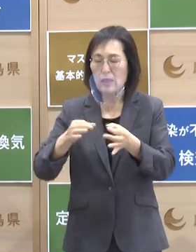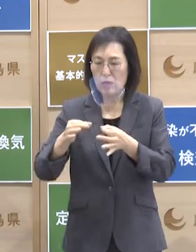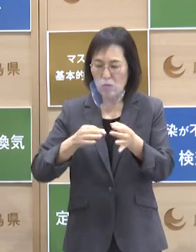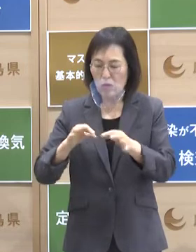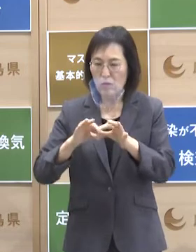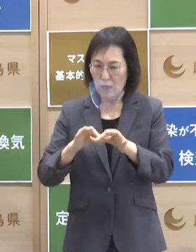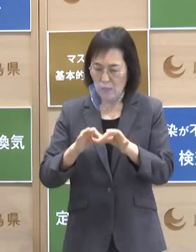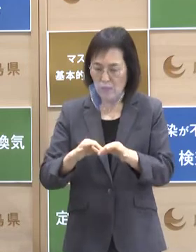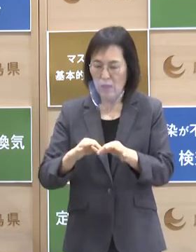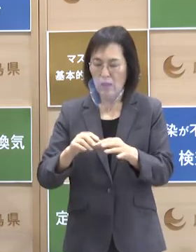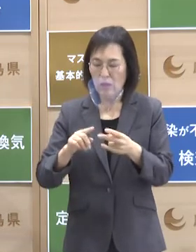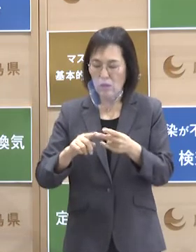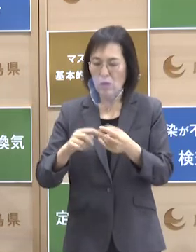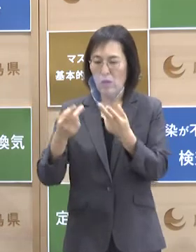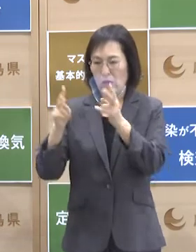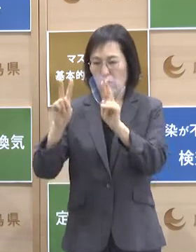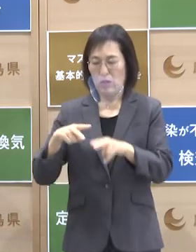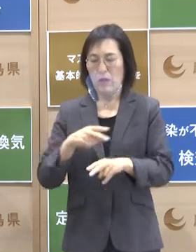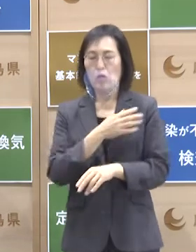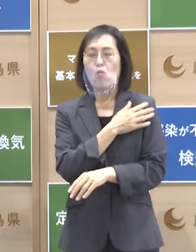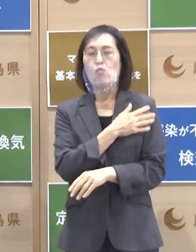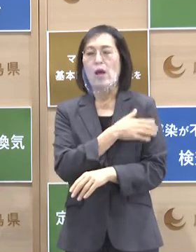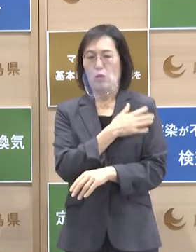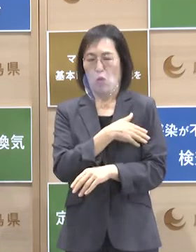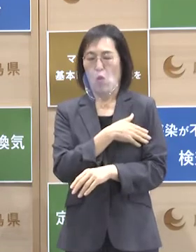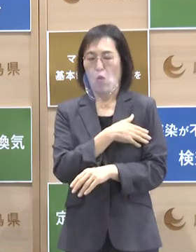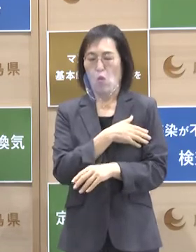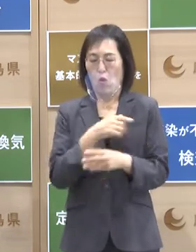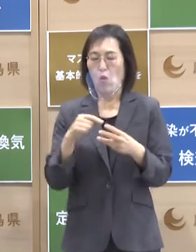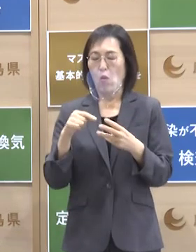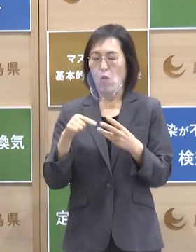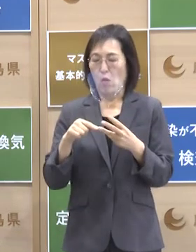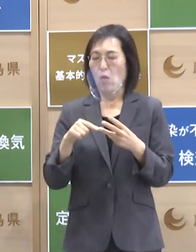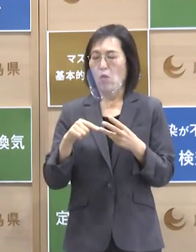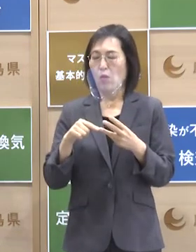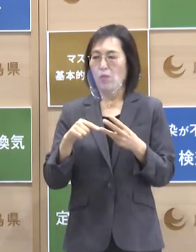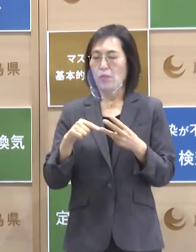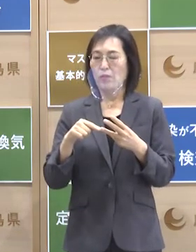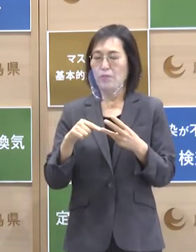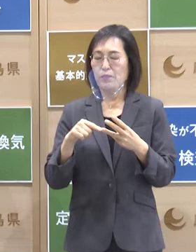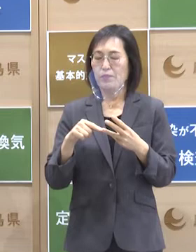者というですね、こういう